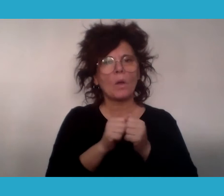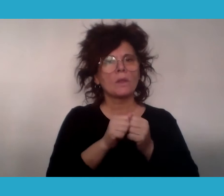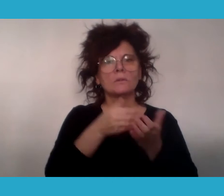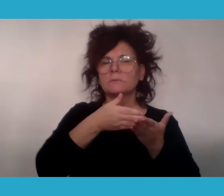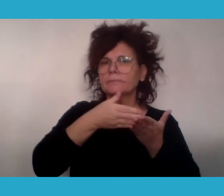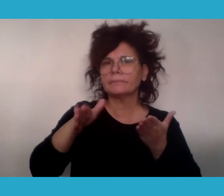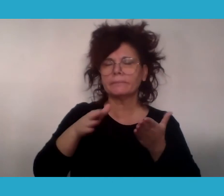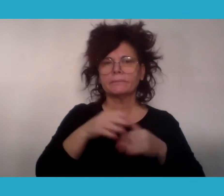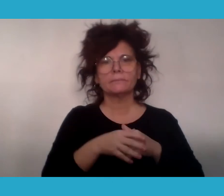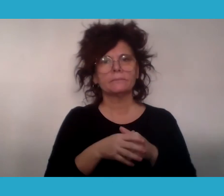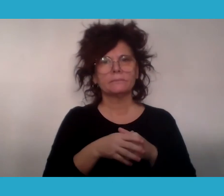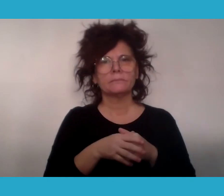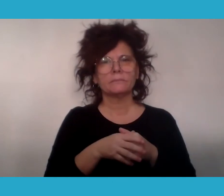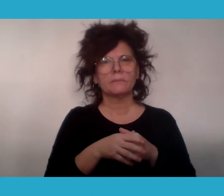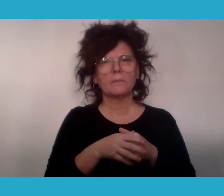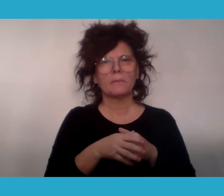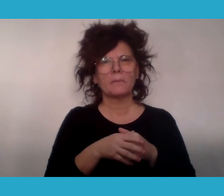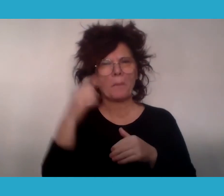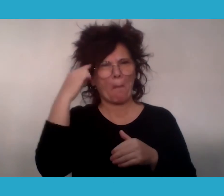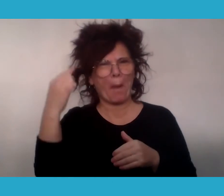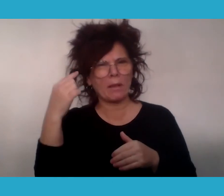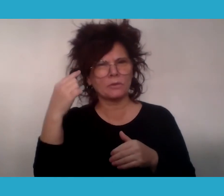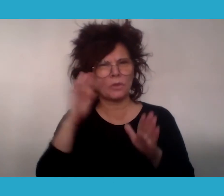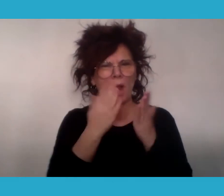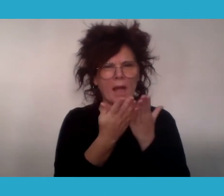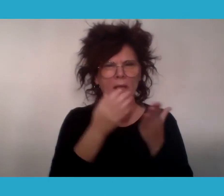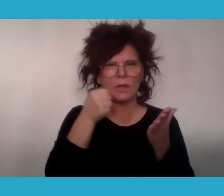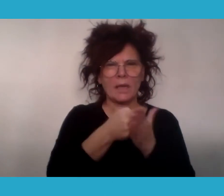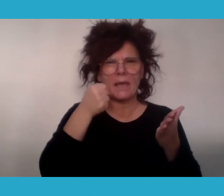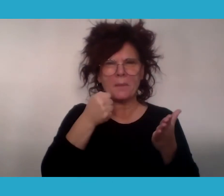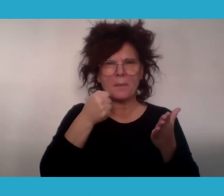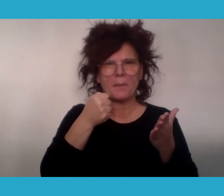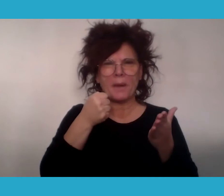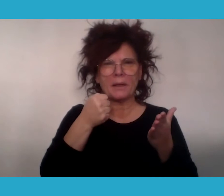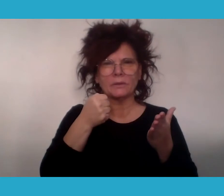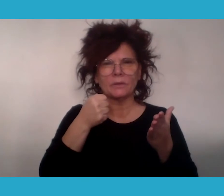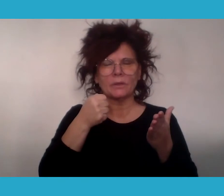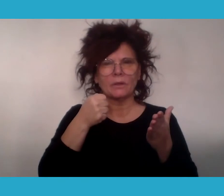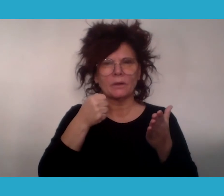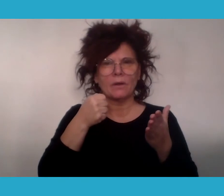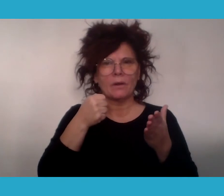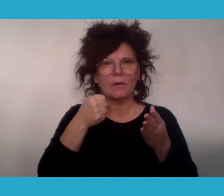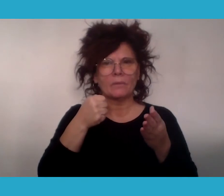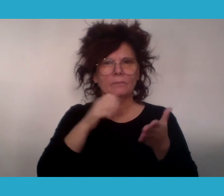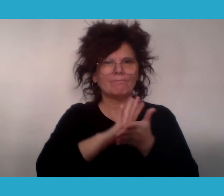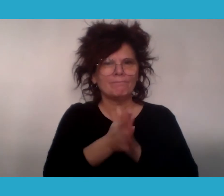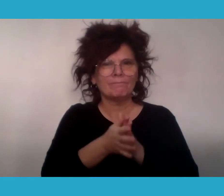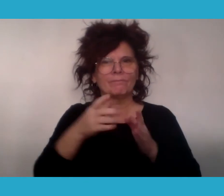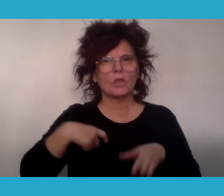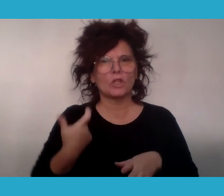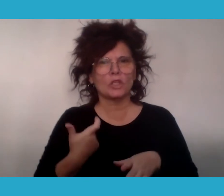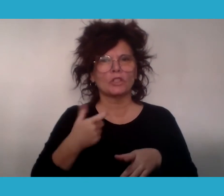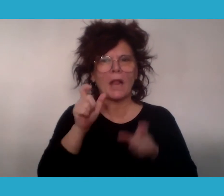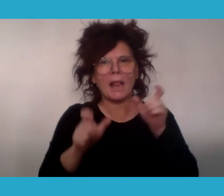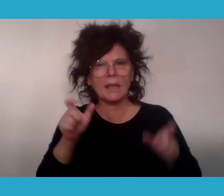las propuestas elevadas. Se valoró en el estudio de impacto ambiental las situaciones e impactos económicos y sociales de las familias de esta región de las Tunas. Se han